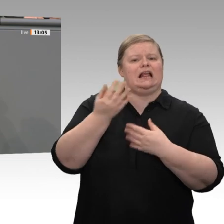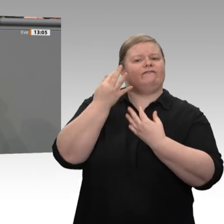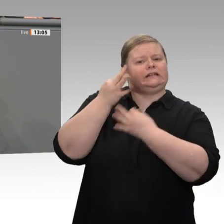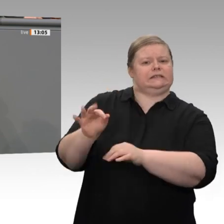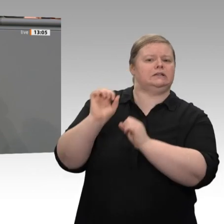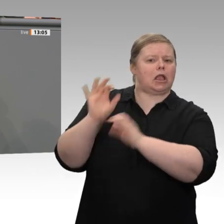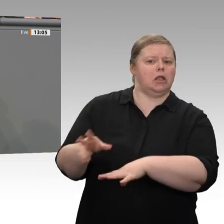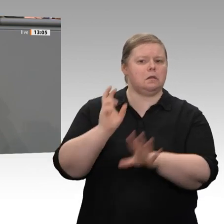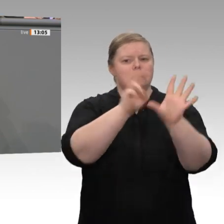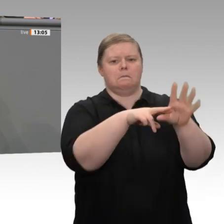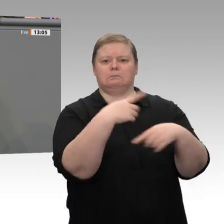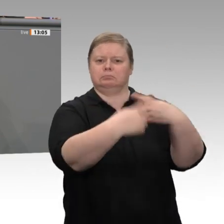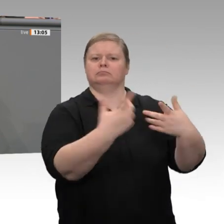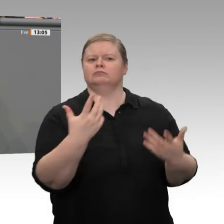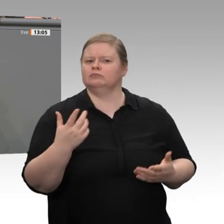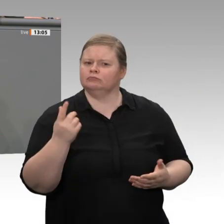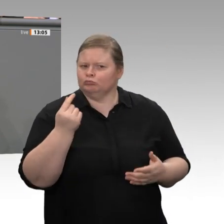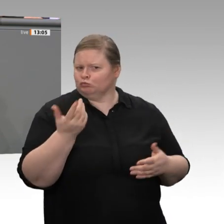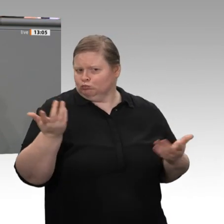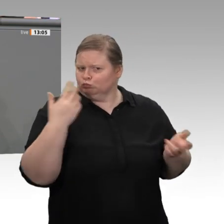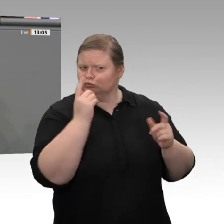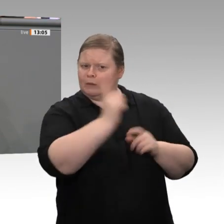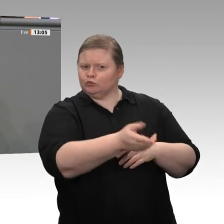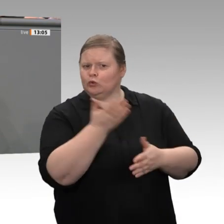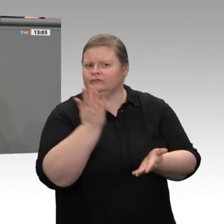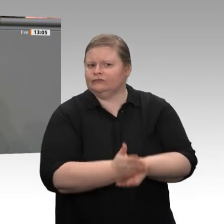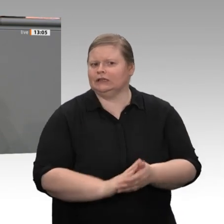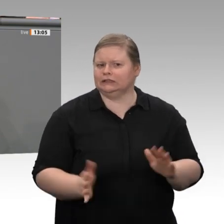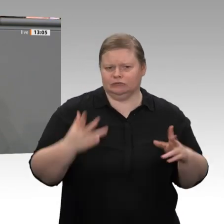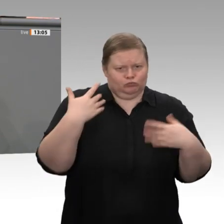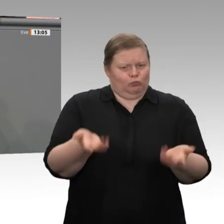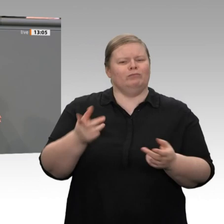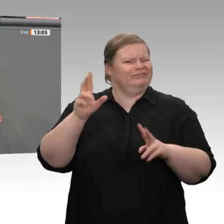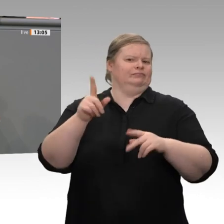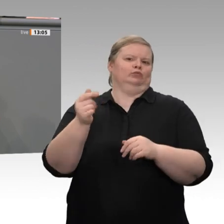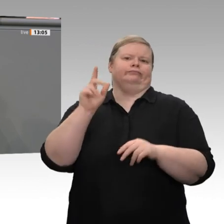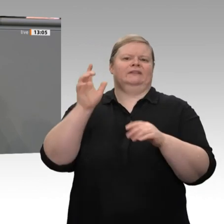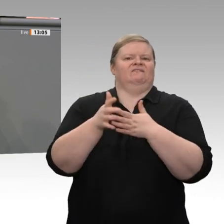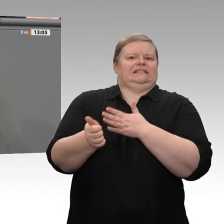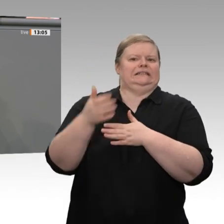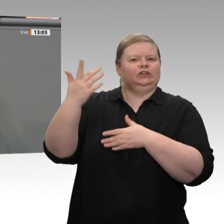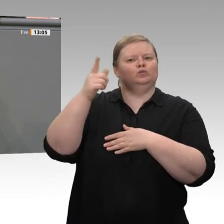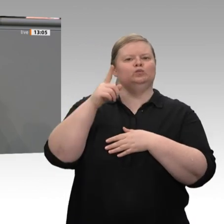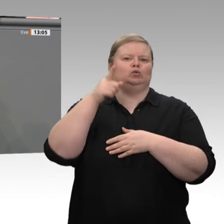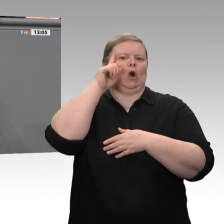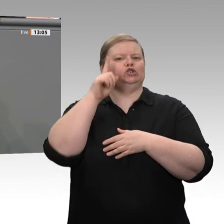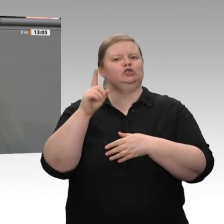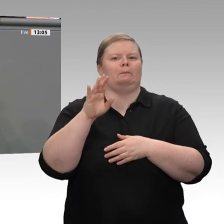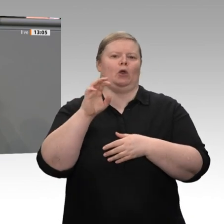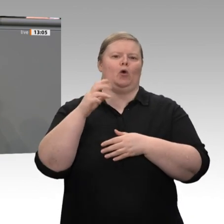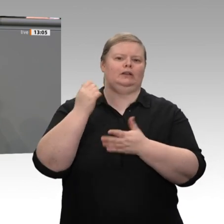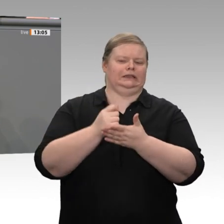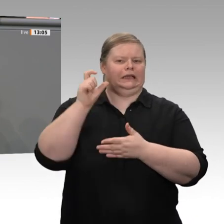klarstellen, nein, diese Menschen waren nicht selbst schuld, dass sie ihre deutsche Staatsbürgerschaft verloren